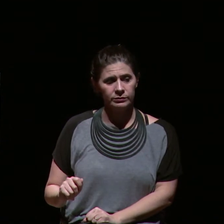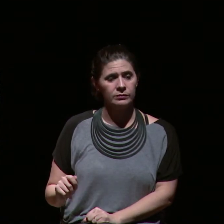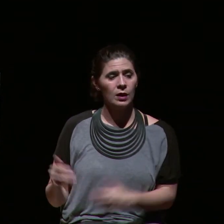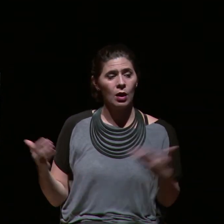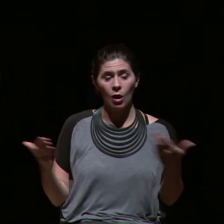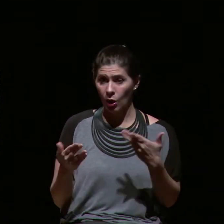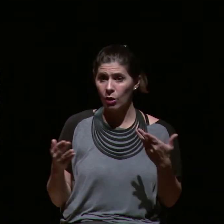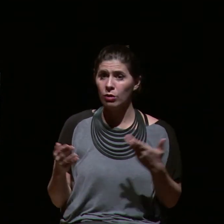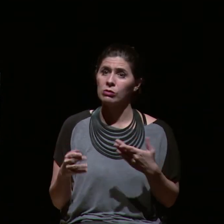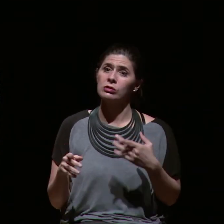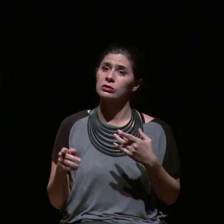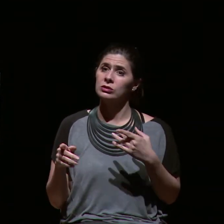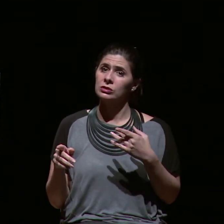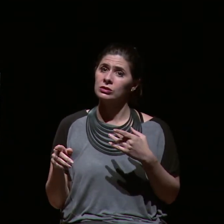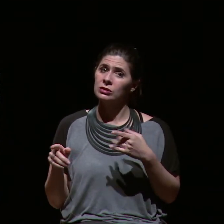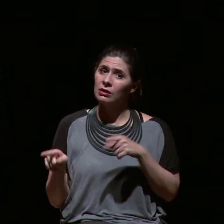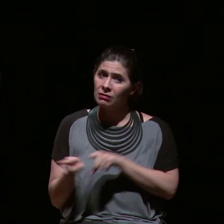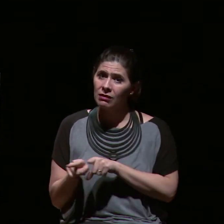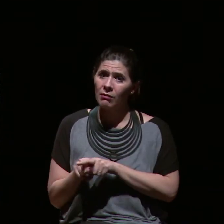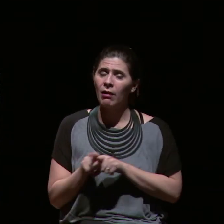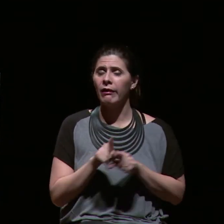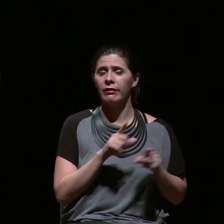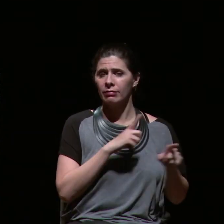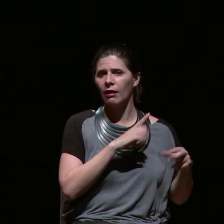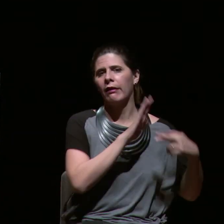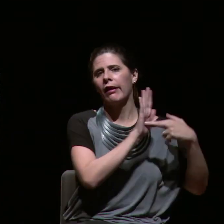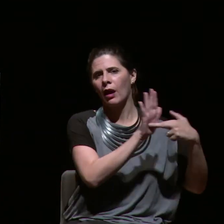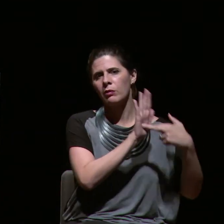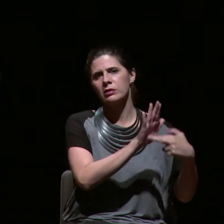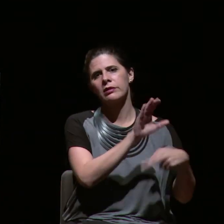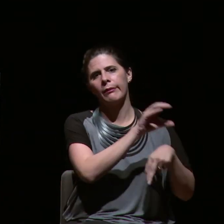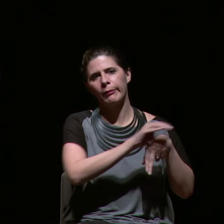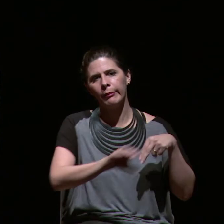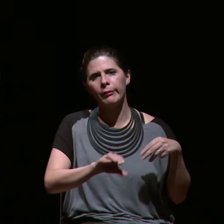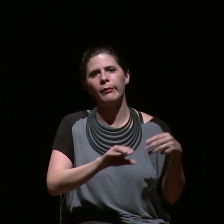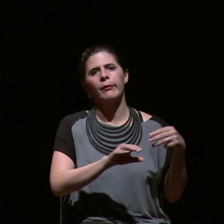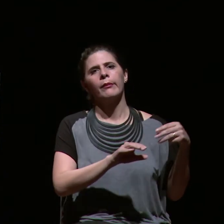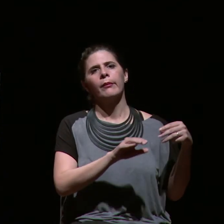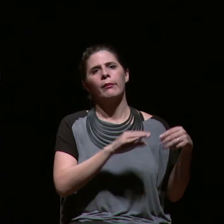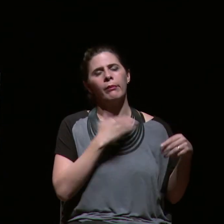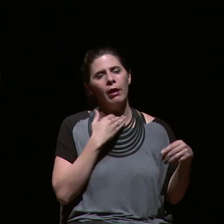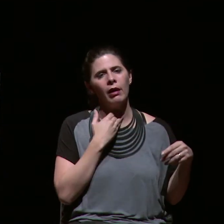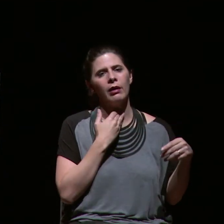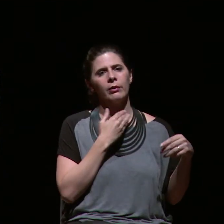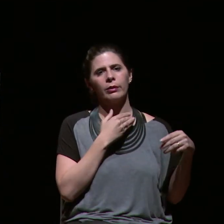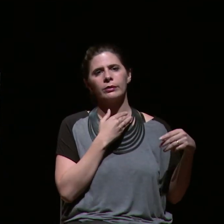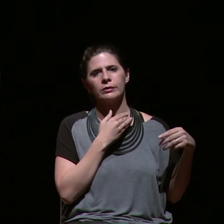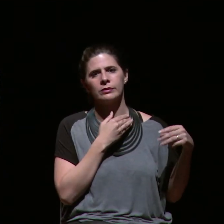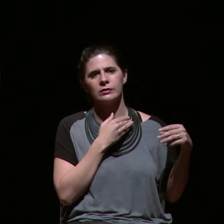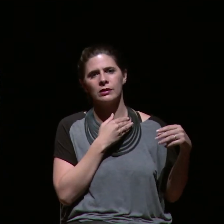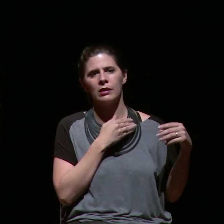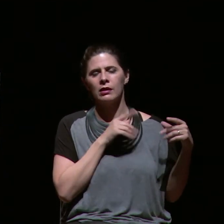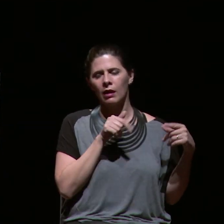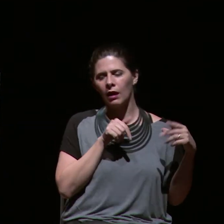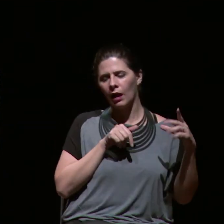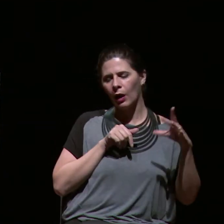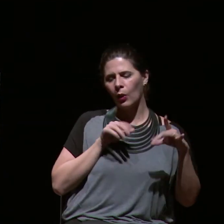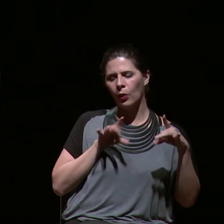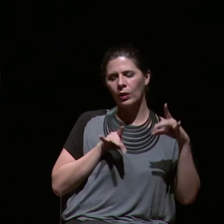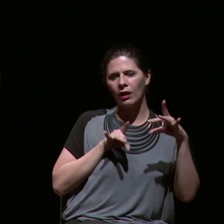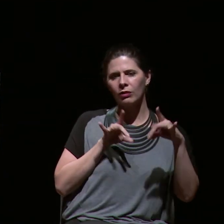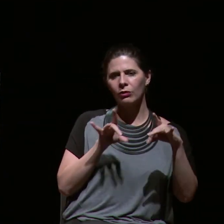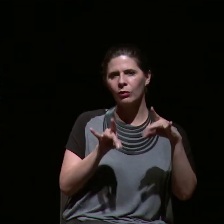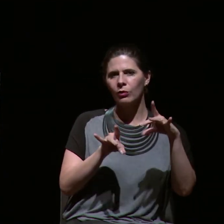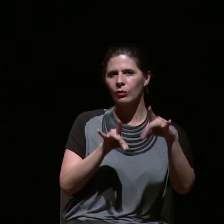também pelas grandes corporações, bancos e financiadores de uma certa curanderia, falsos curandeiros que se passam por